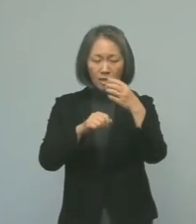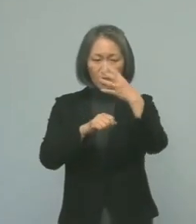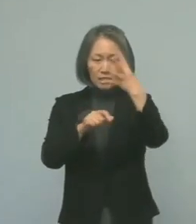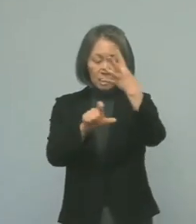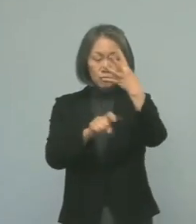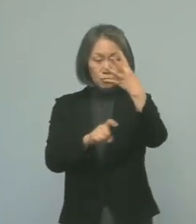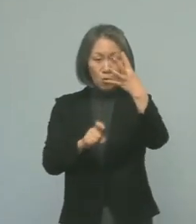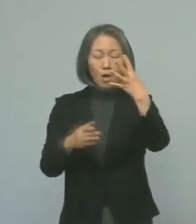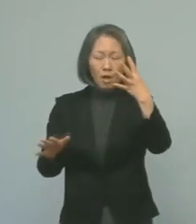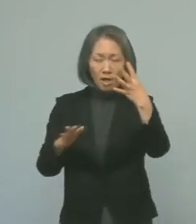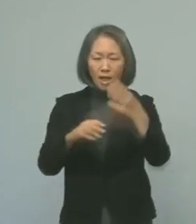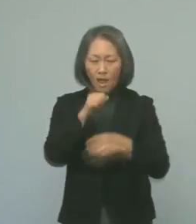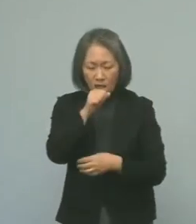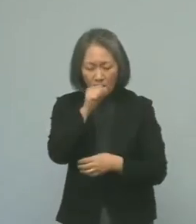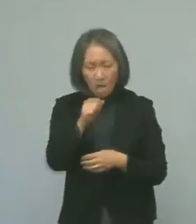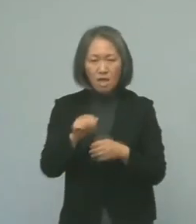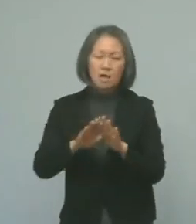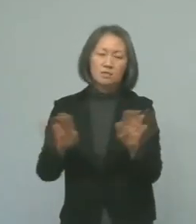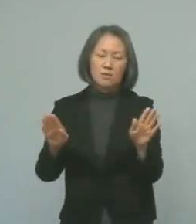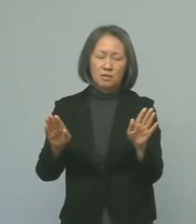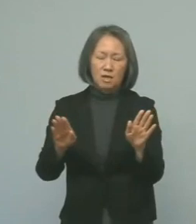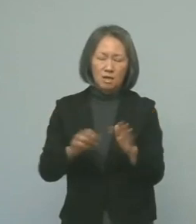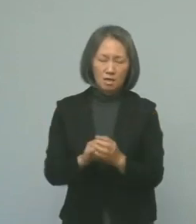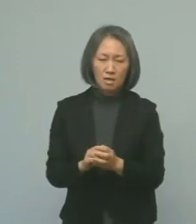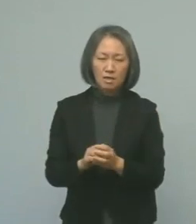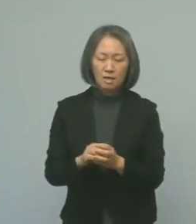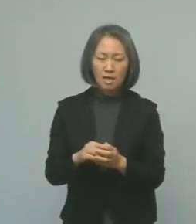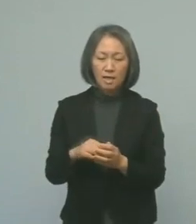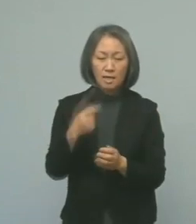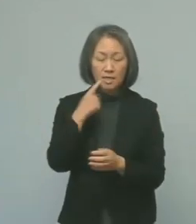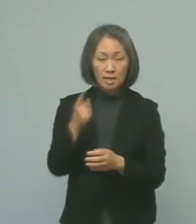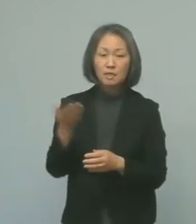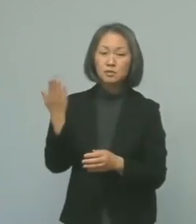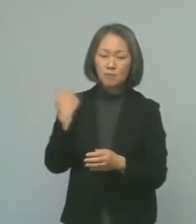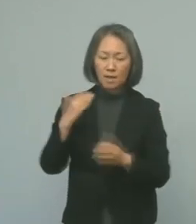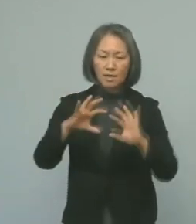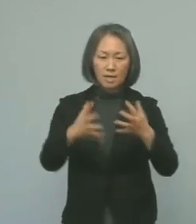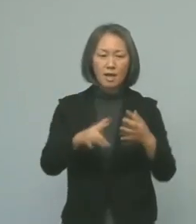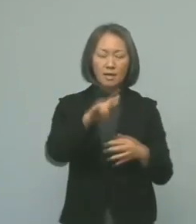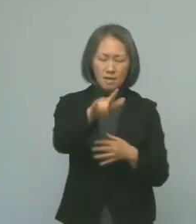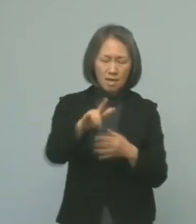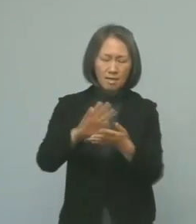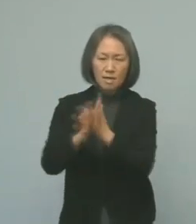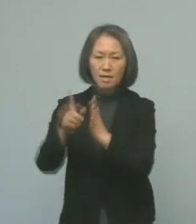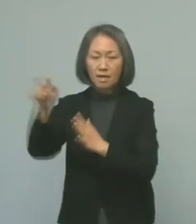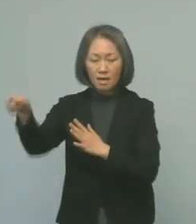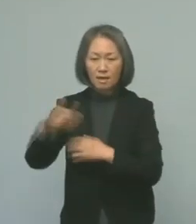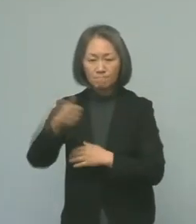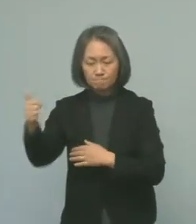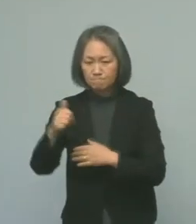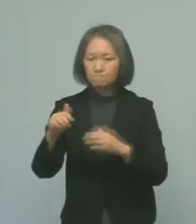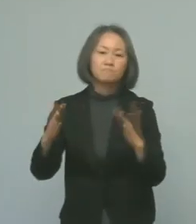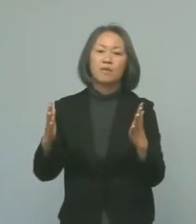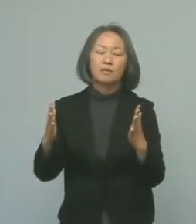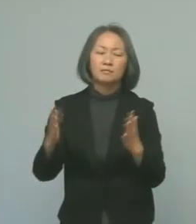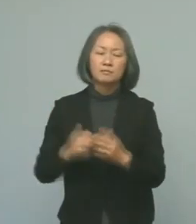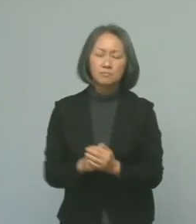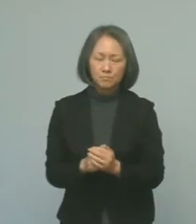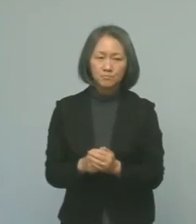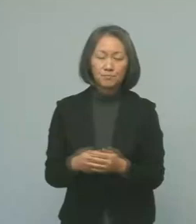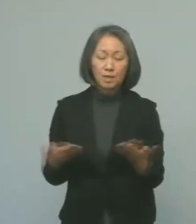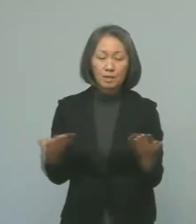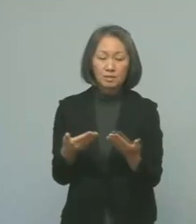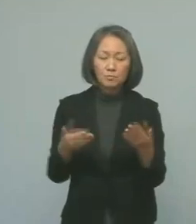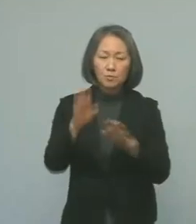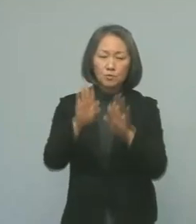。発症前1ヶ月の海外県外への行動歴はありません。勤務状